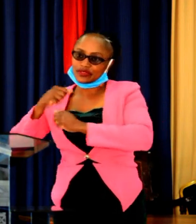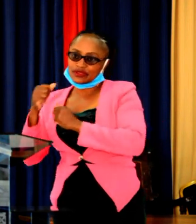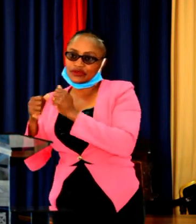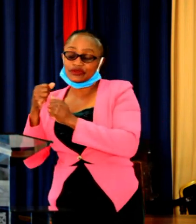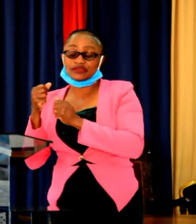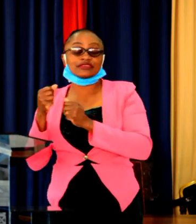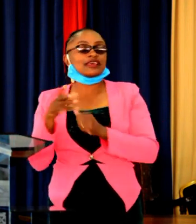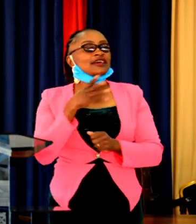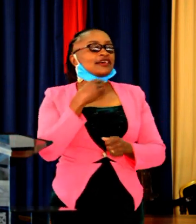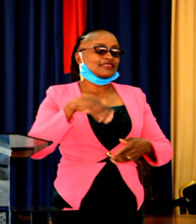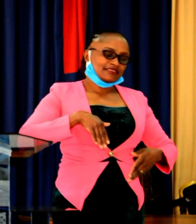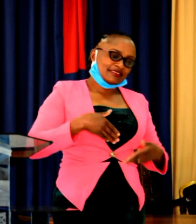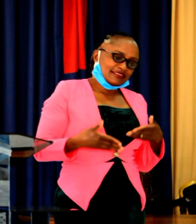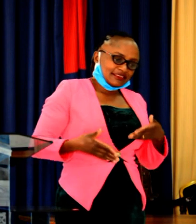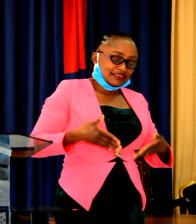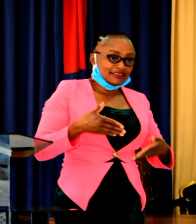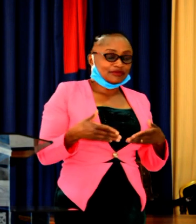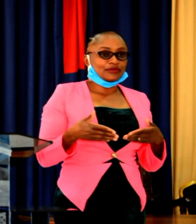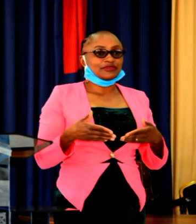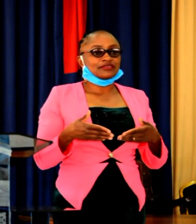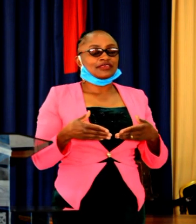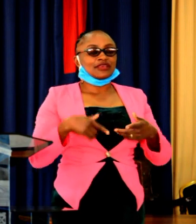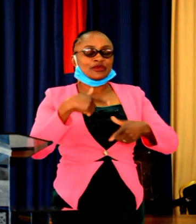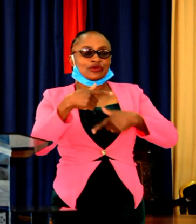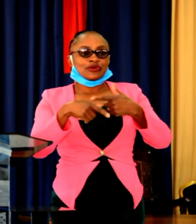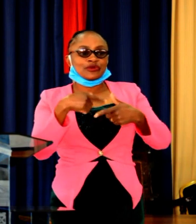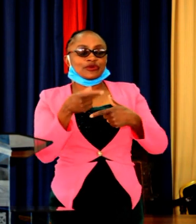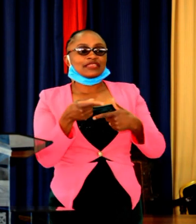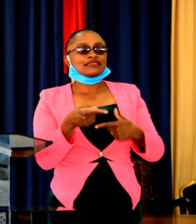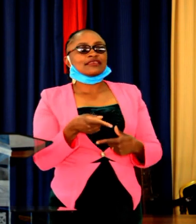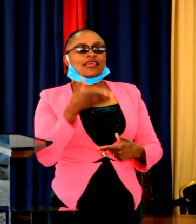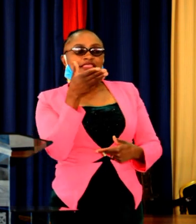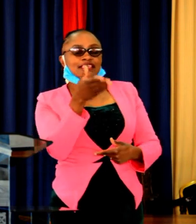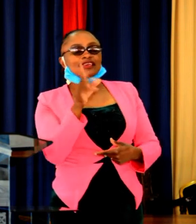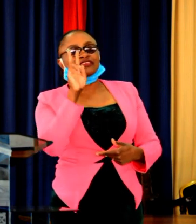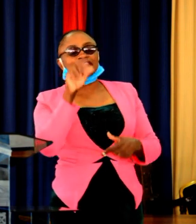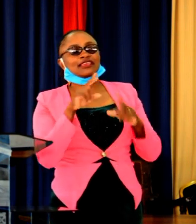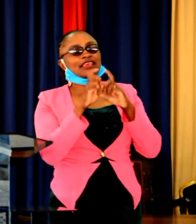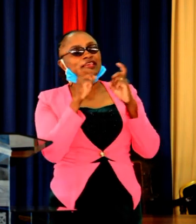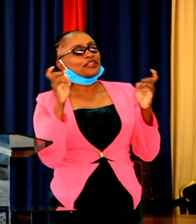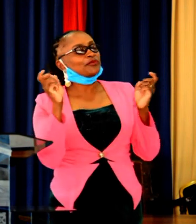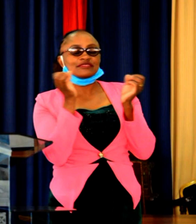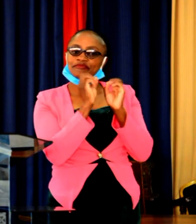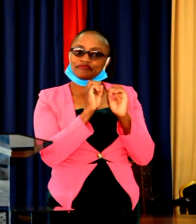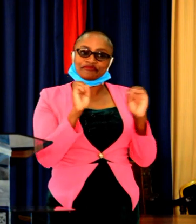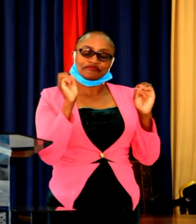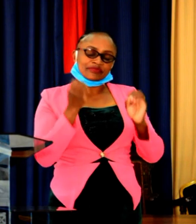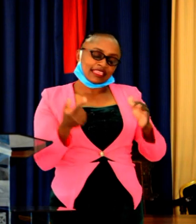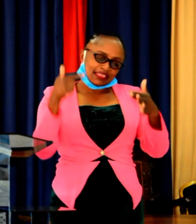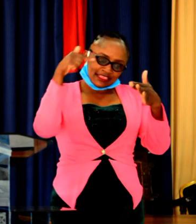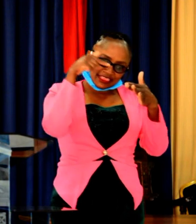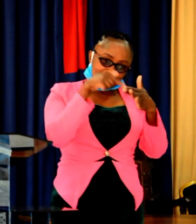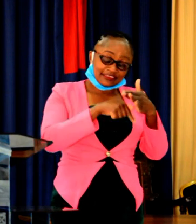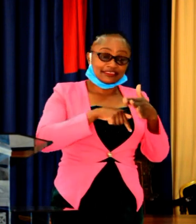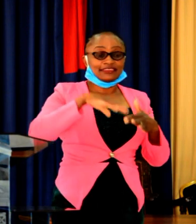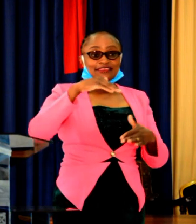ukoma wakaenda wakapata kambi la jeshi bila watu. Na basi wakaingia hata Samaria